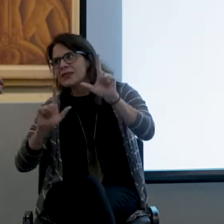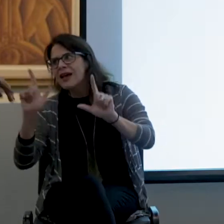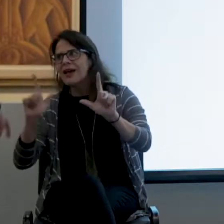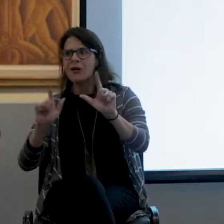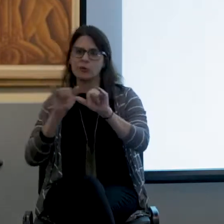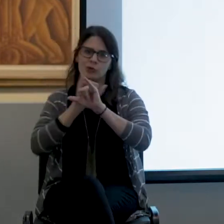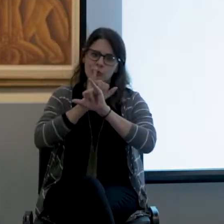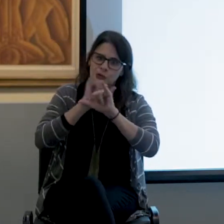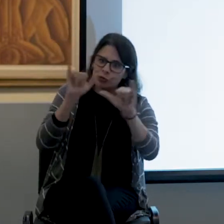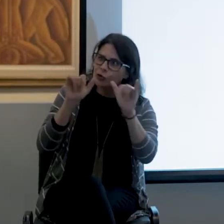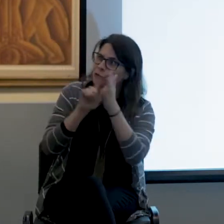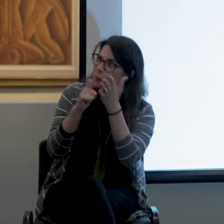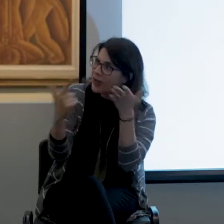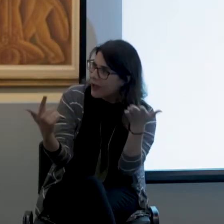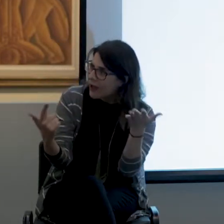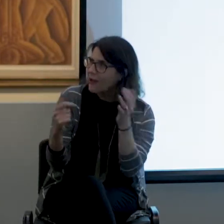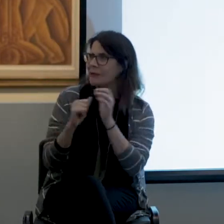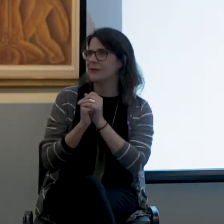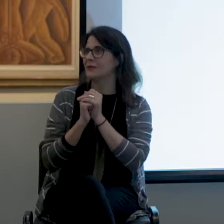Né?